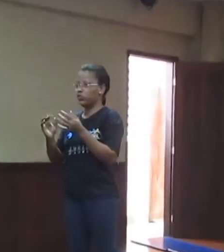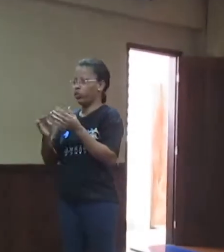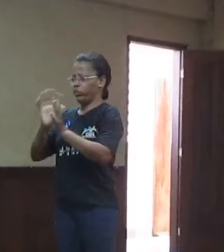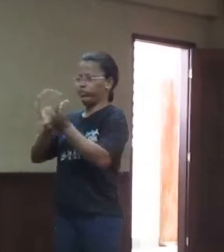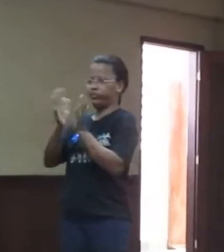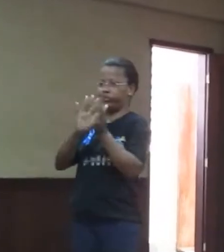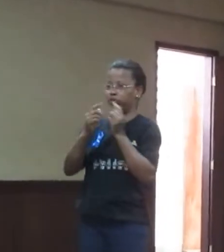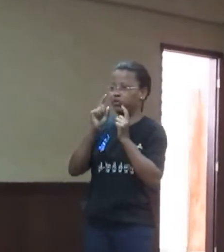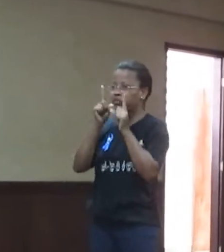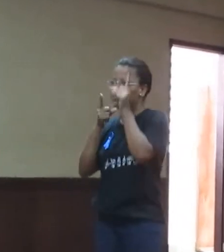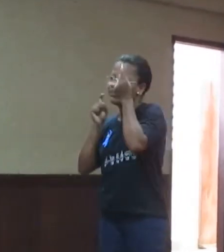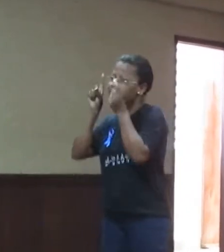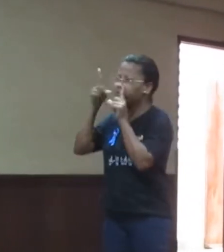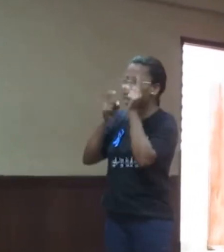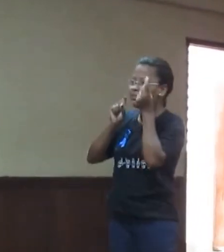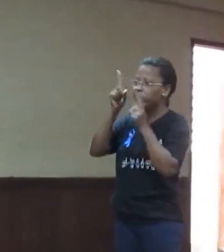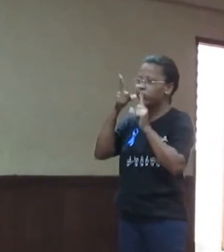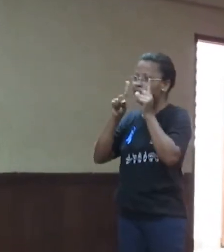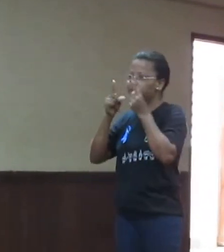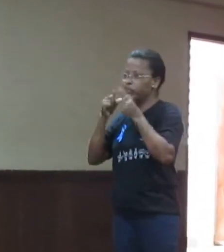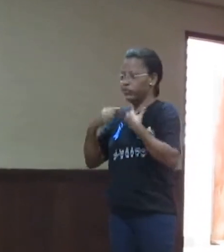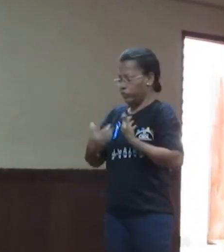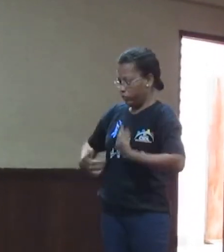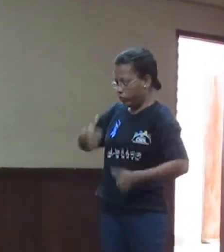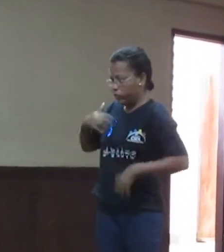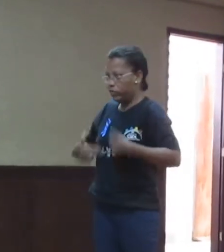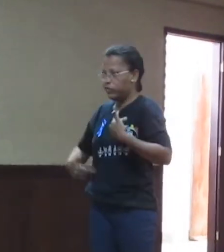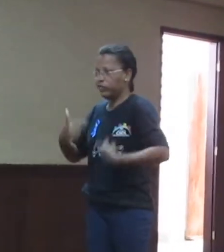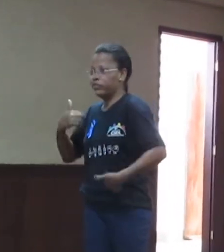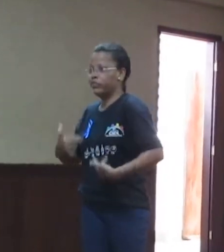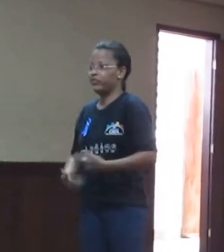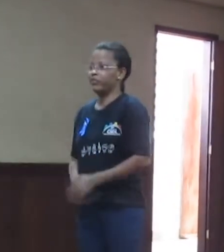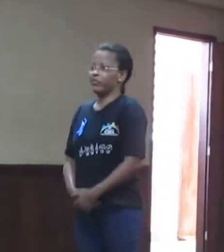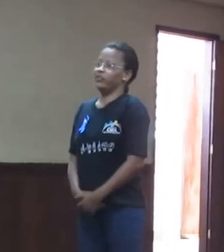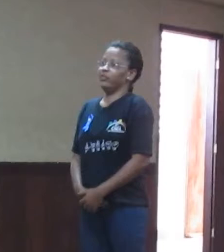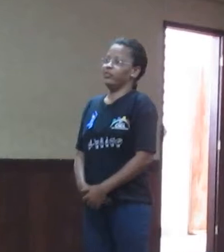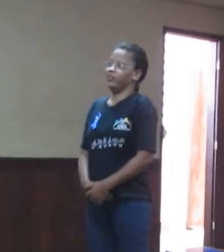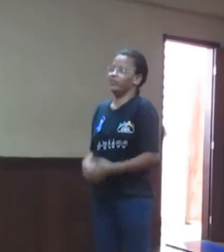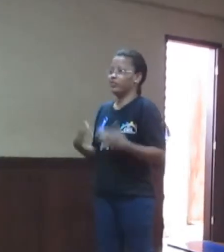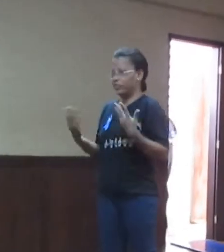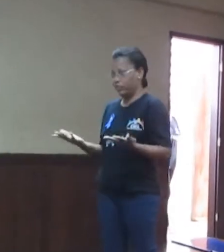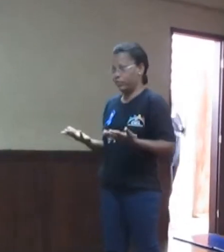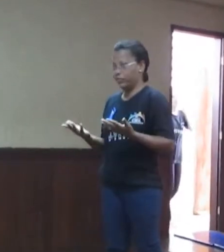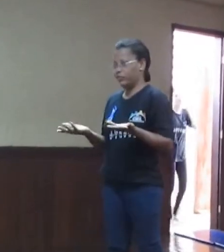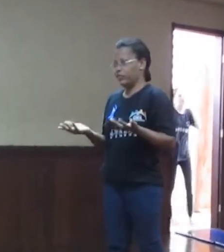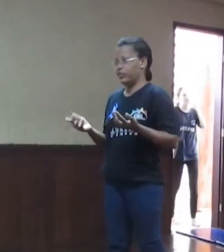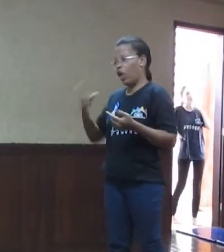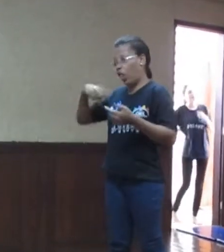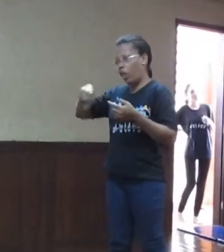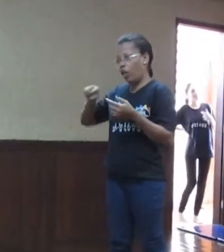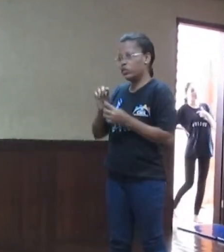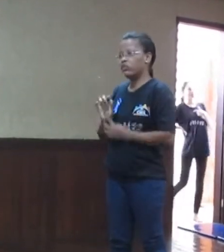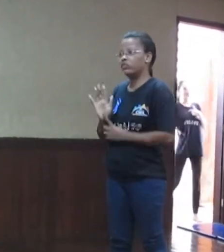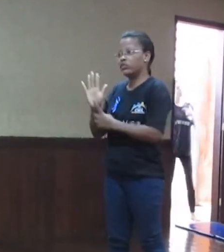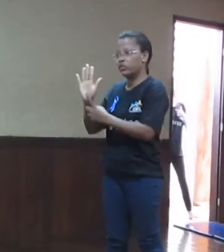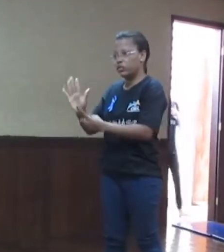sinais, expressões faciais e corporais. Desta forma, decidimos trazer uma lista